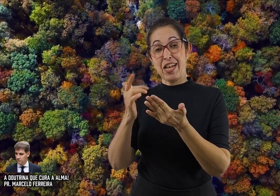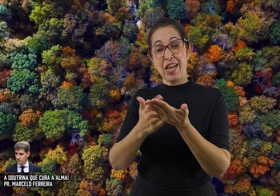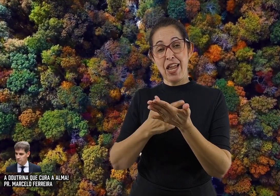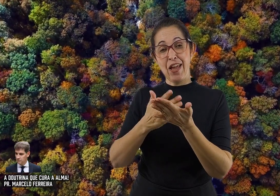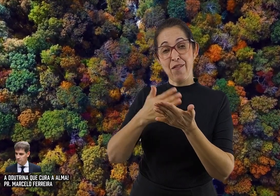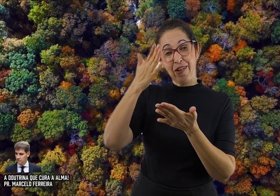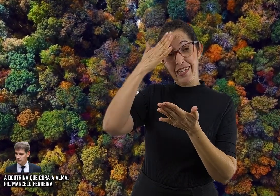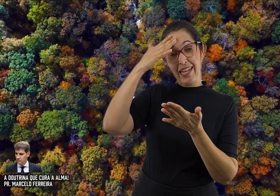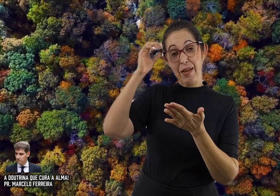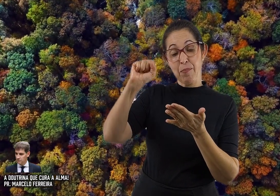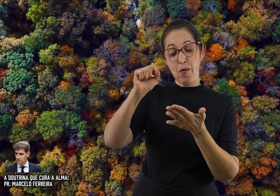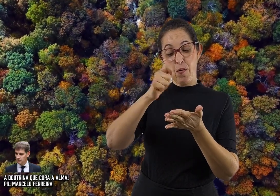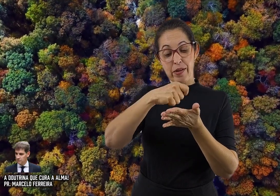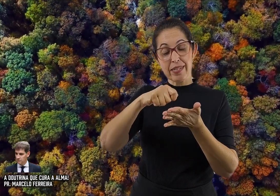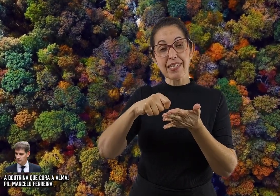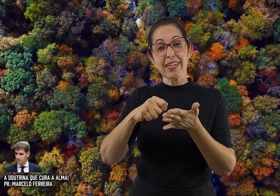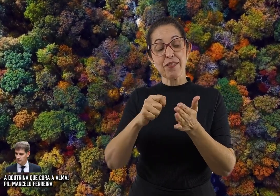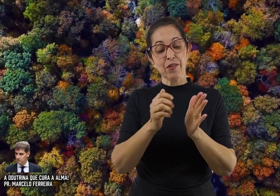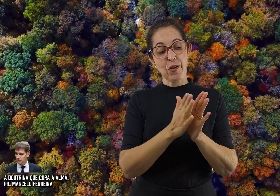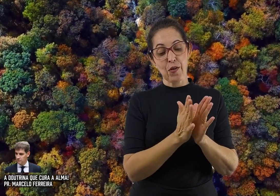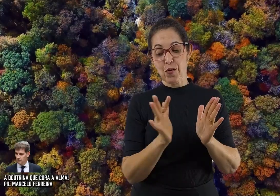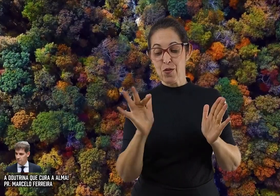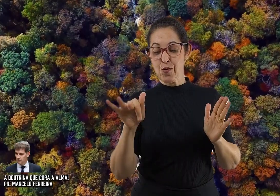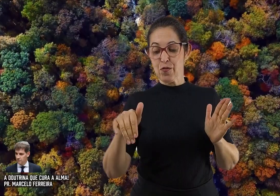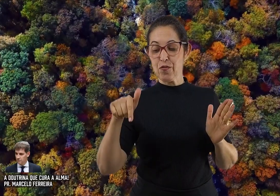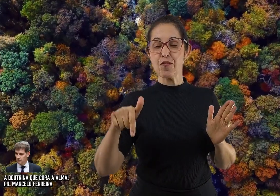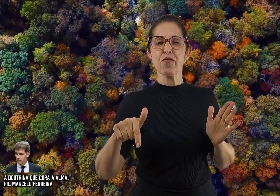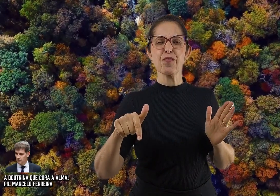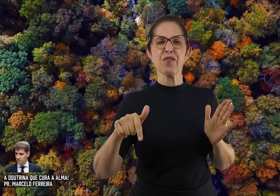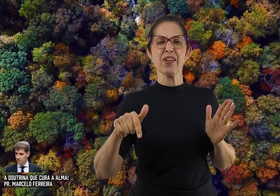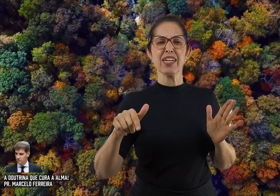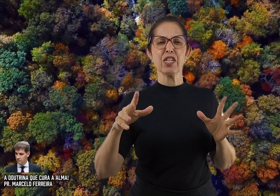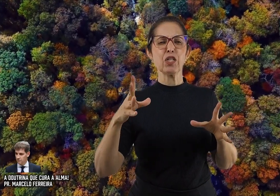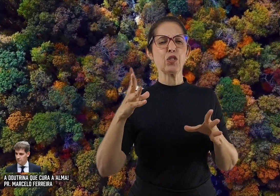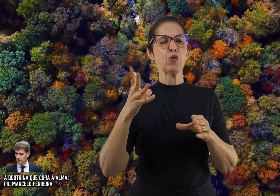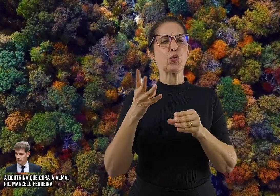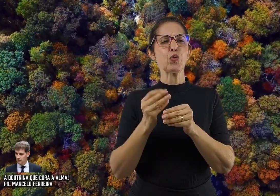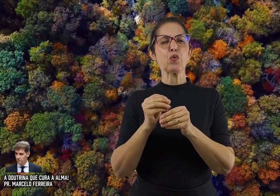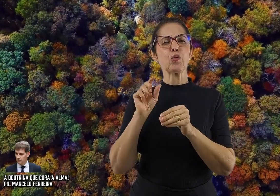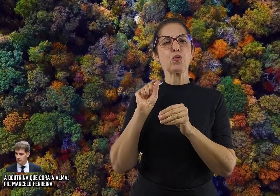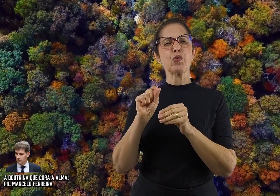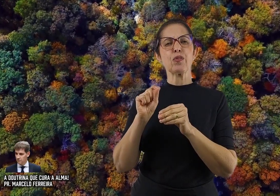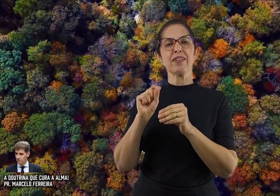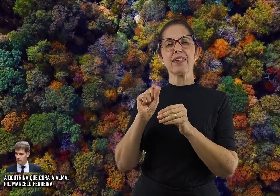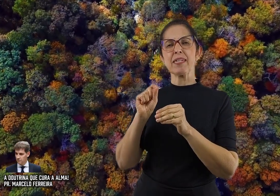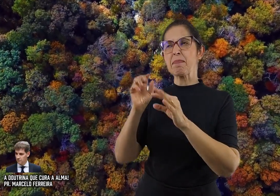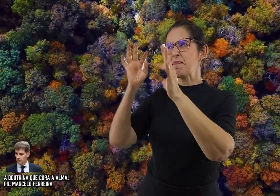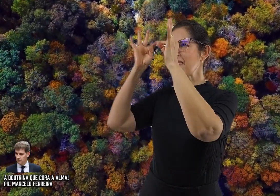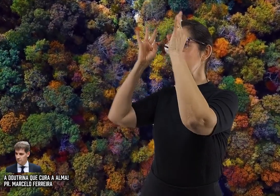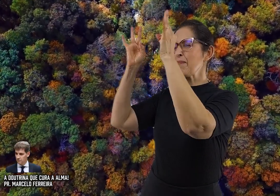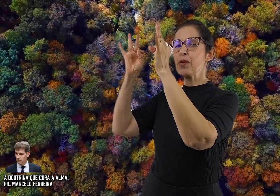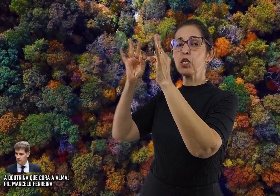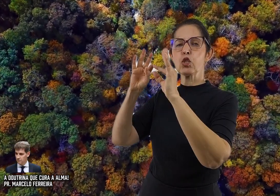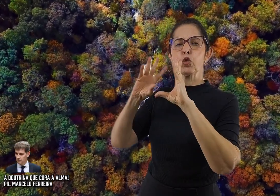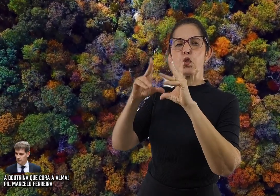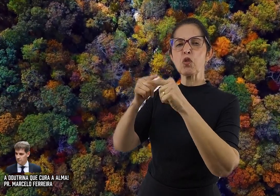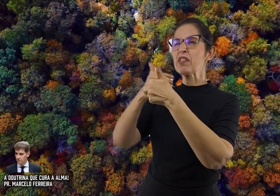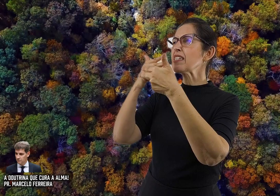o fim de tudo é teme a Deus. O fim de tudo que se ouviu